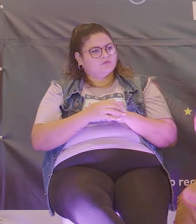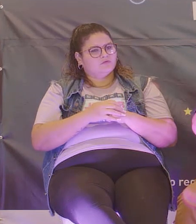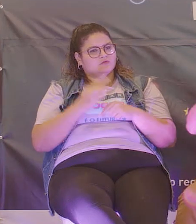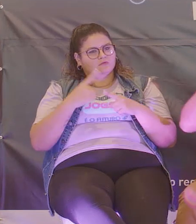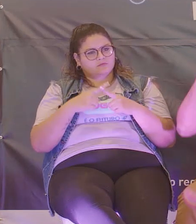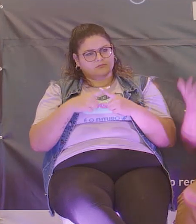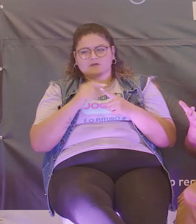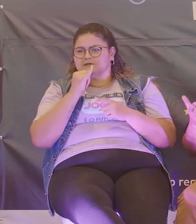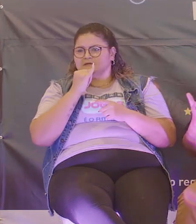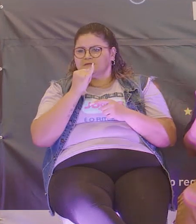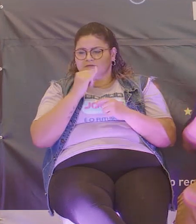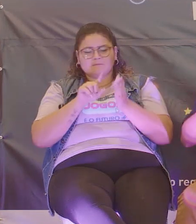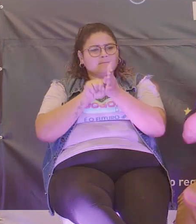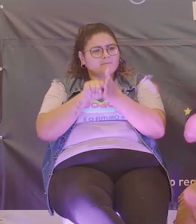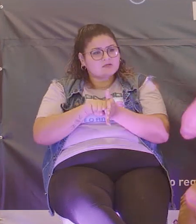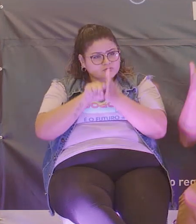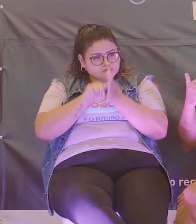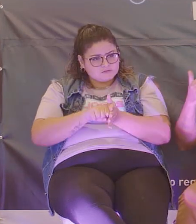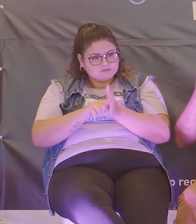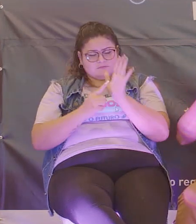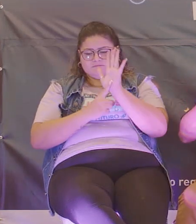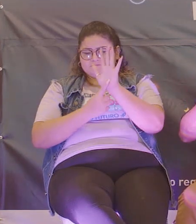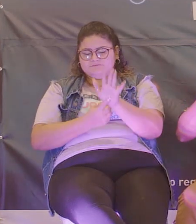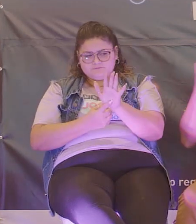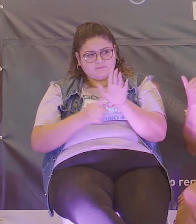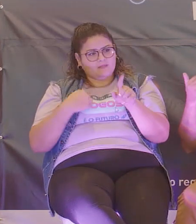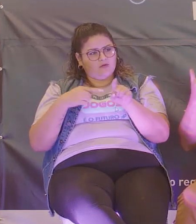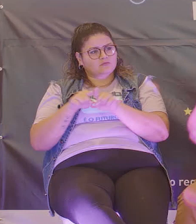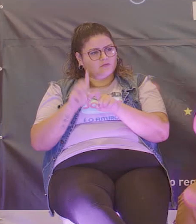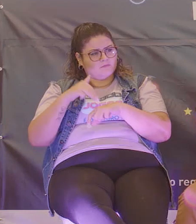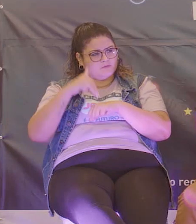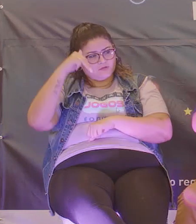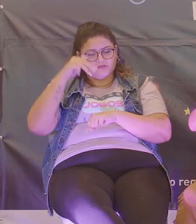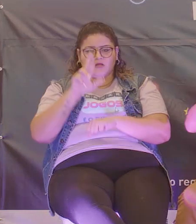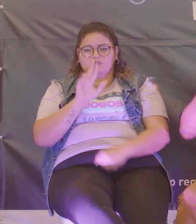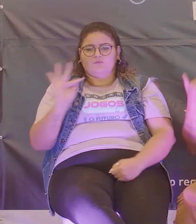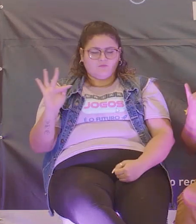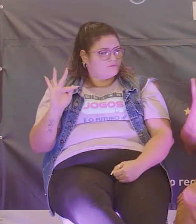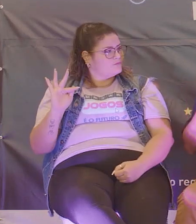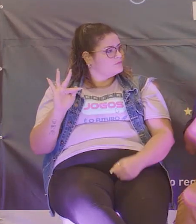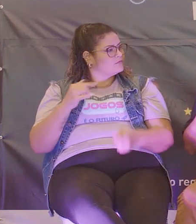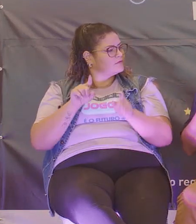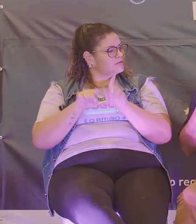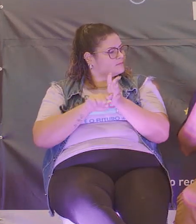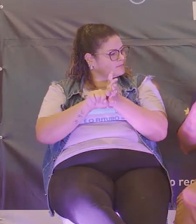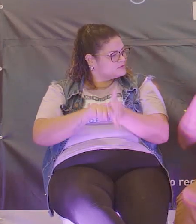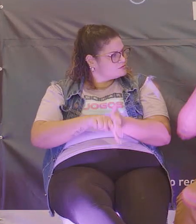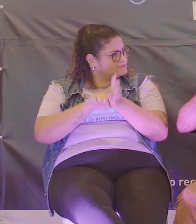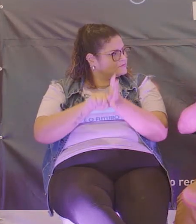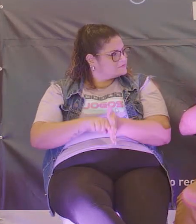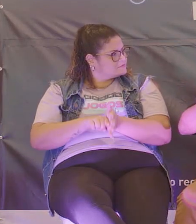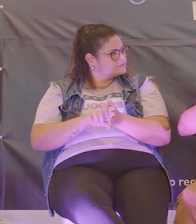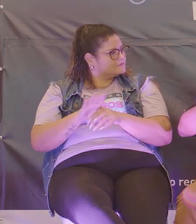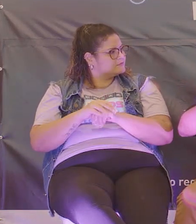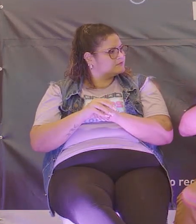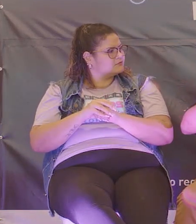pega, por exemplo, tem pesquisas que eu também sou mestrando, né, na UF, então também sou pesquisador acadêmico, e aí eu estou bastante